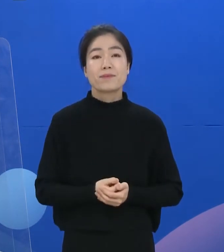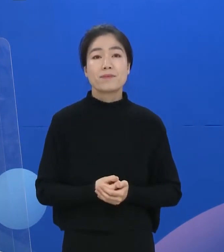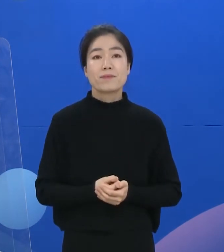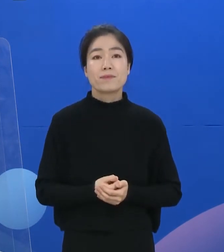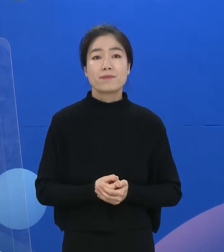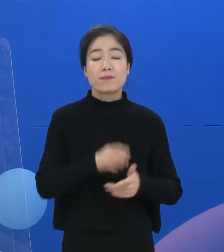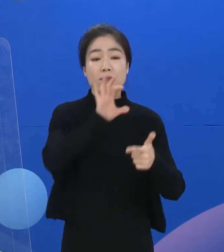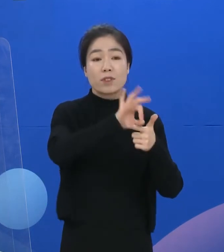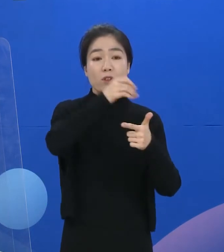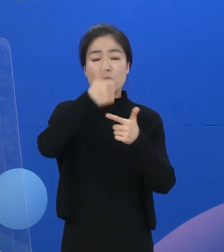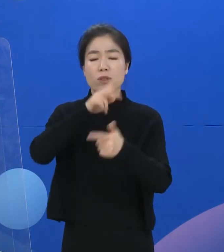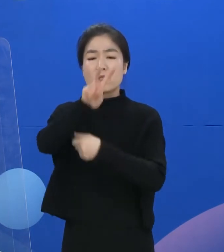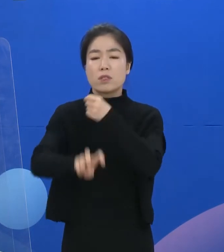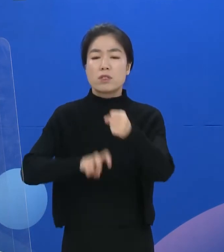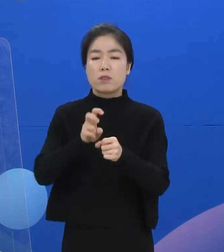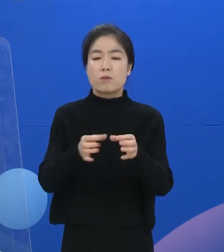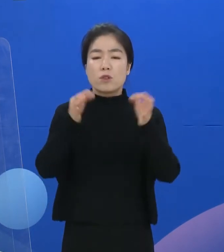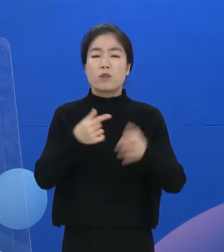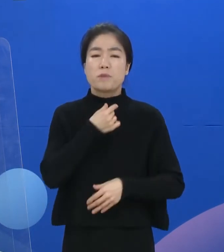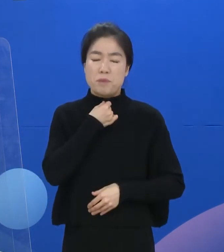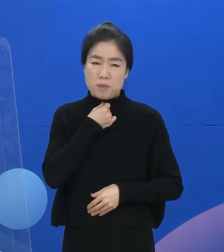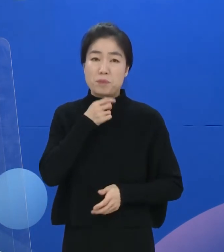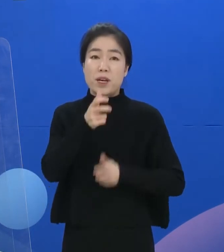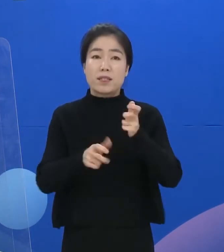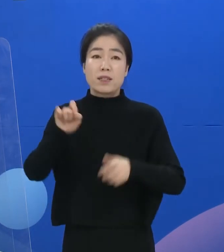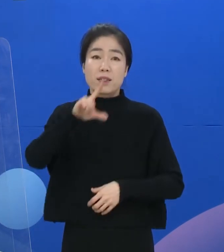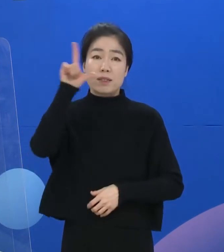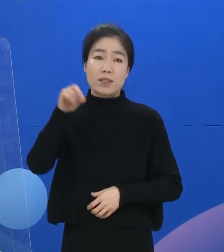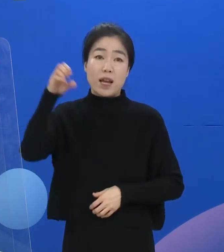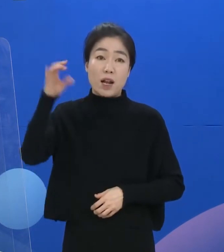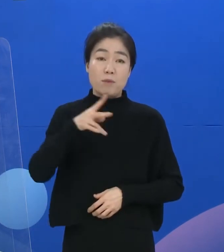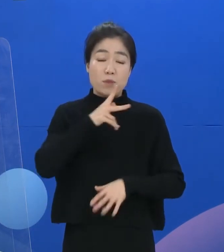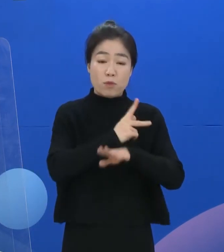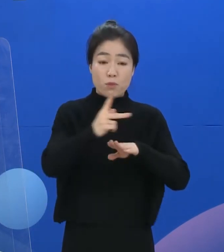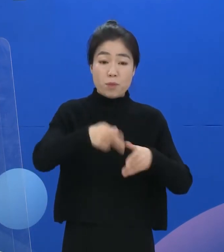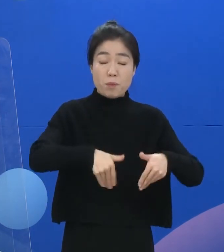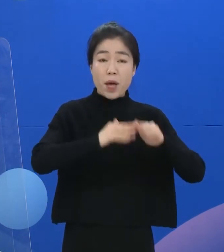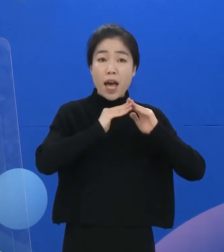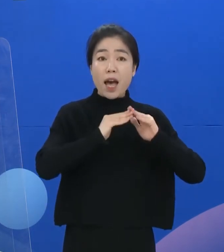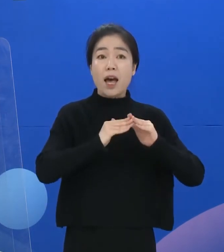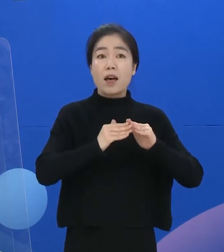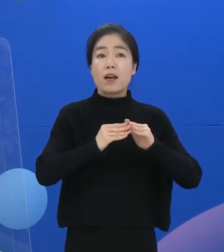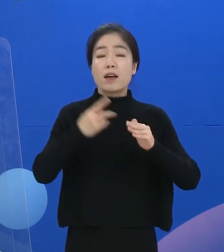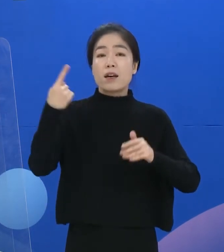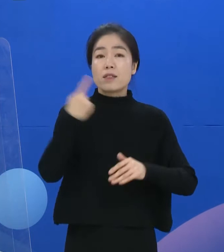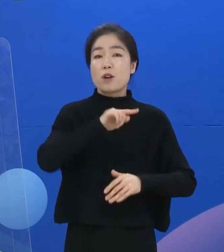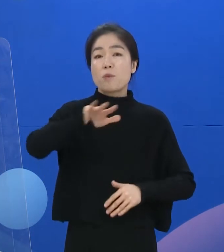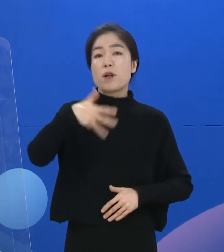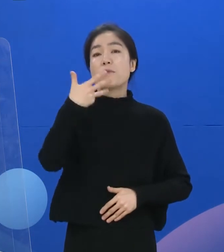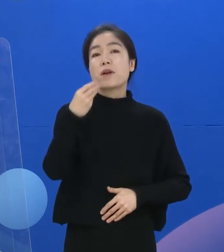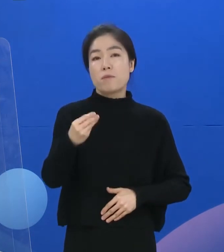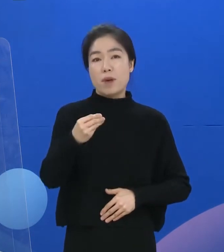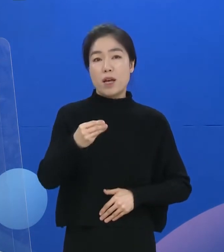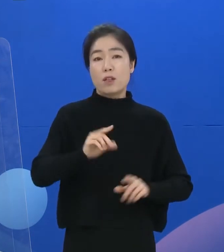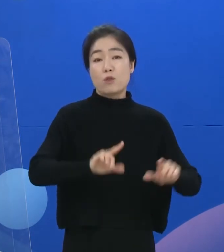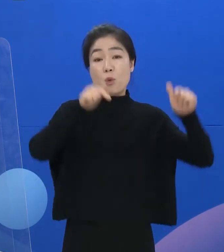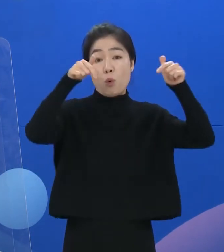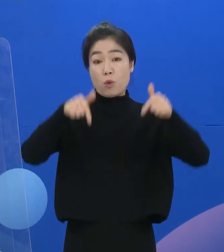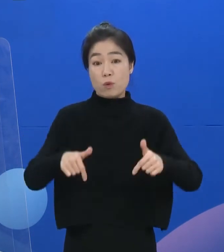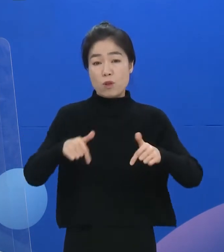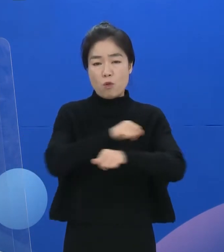이동이 가능한 대중교통 시대가 열립니다 이혼하면 20년 숙원사업이었던